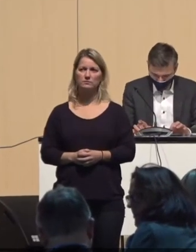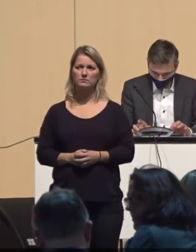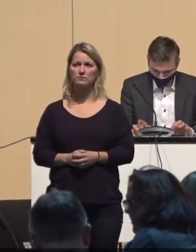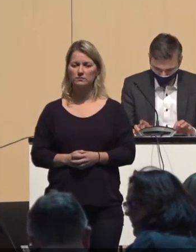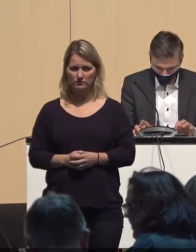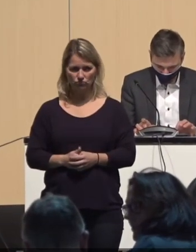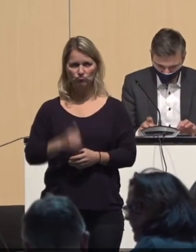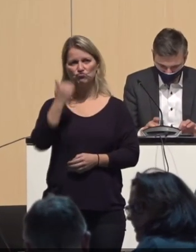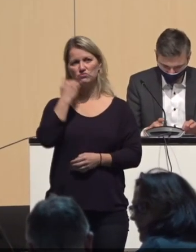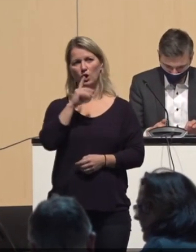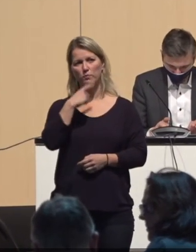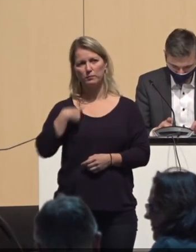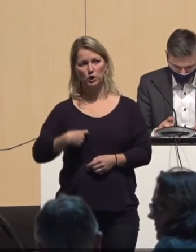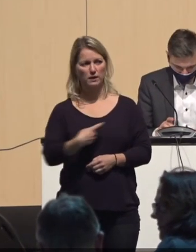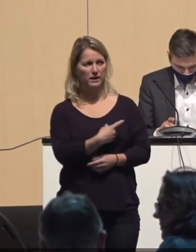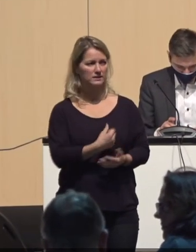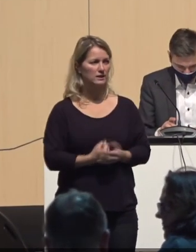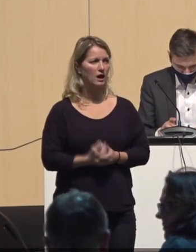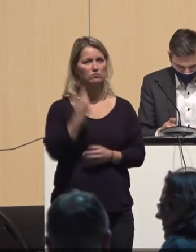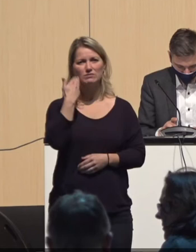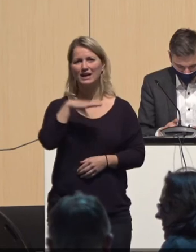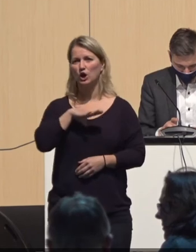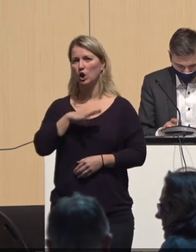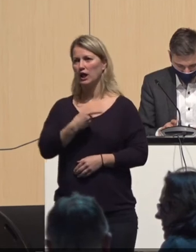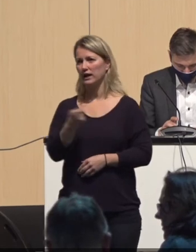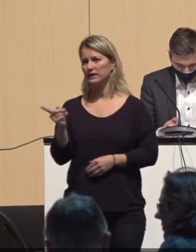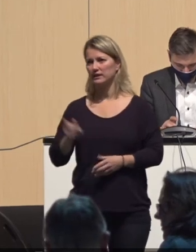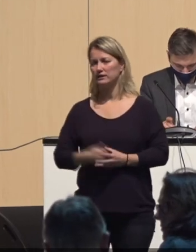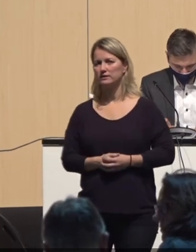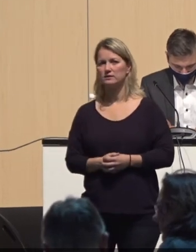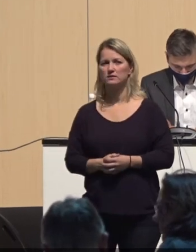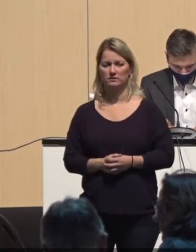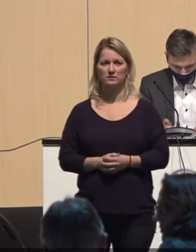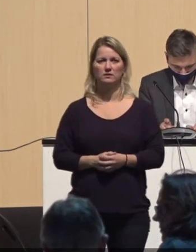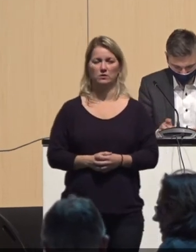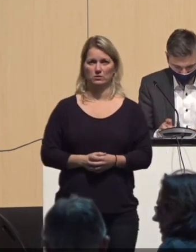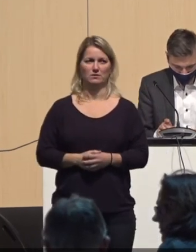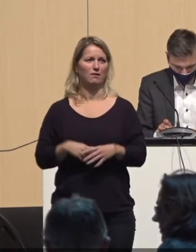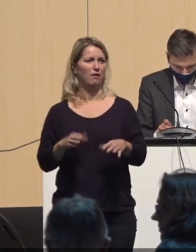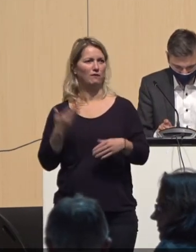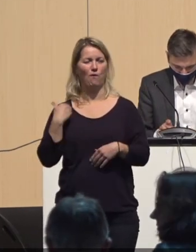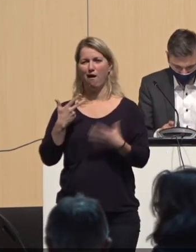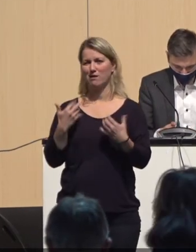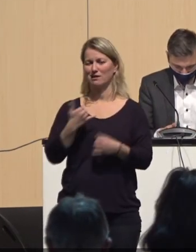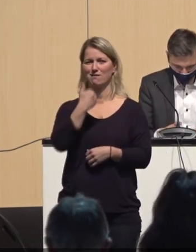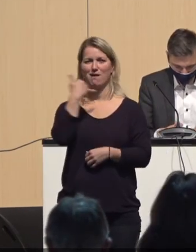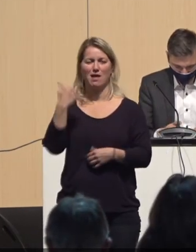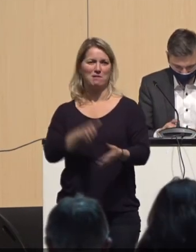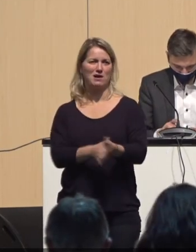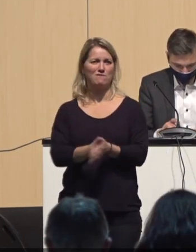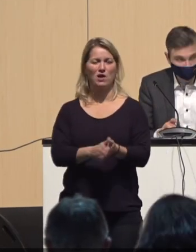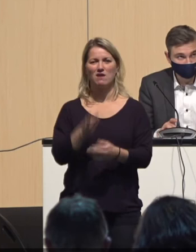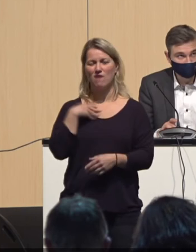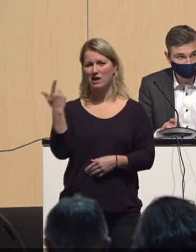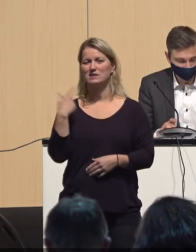Sehr geehrter Herr Oberbürgermeister, liebe Kolleginnen, liebe Kollegen, davon habe ich ja in den 80er Jahren geträumt, als Joschka Fischer mit